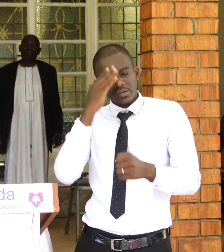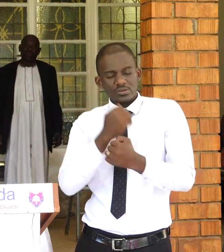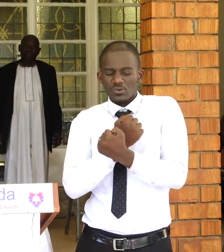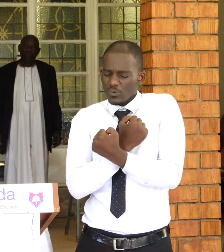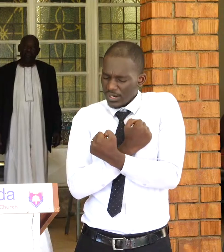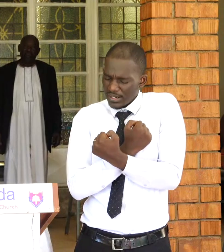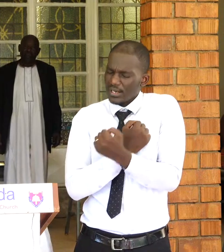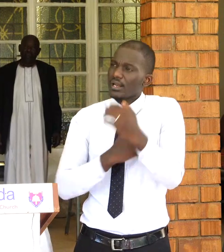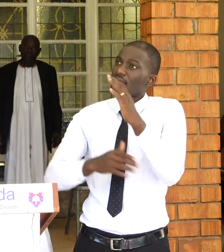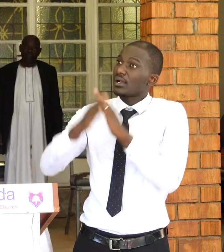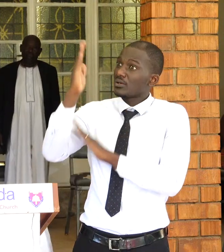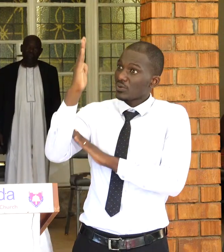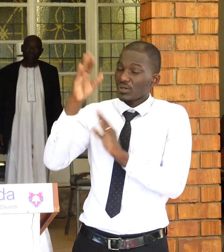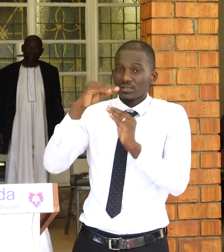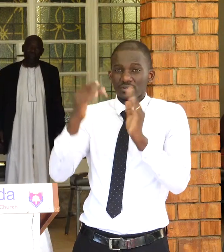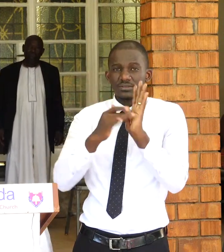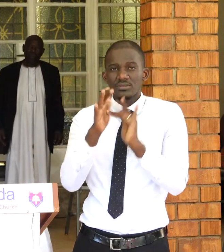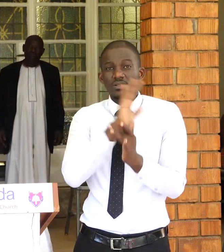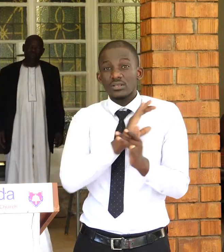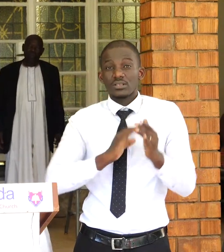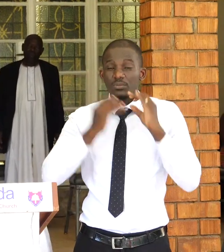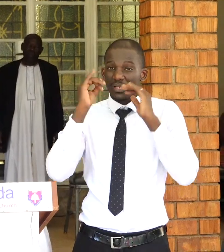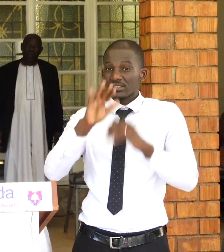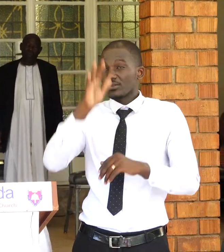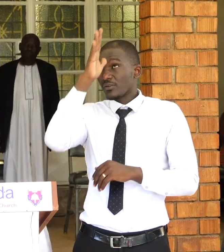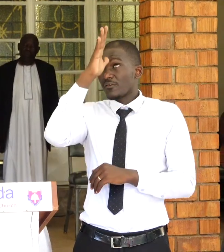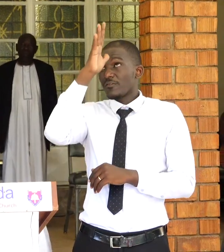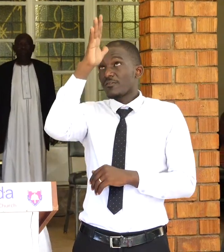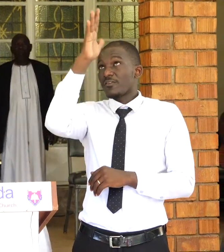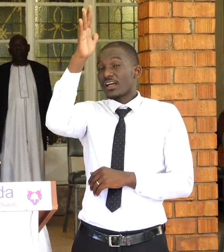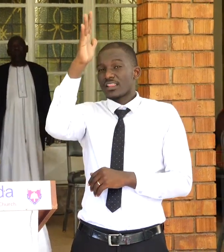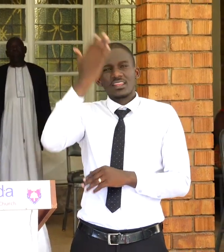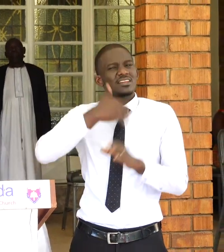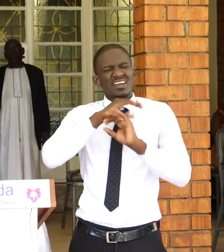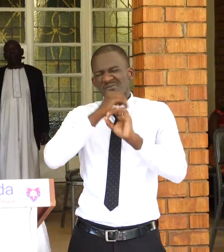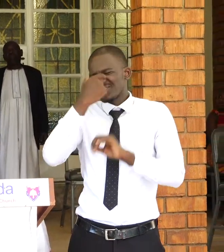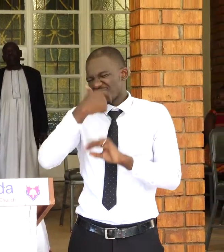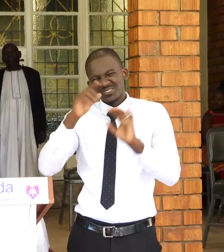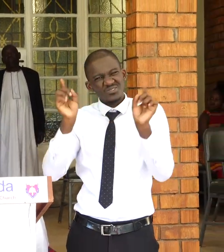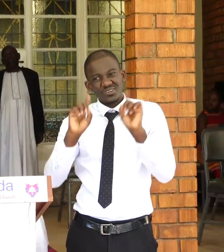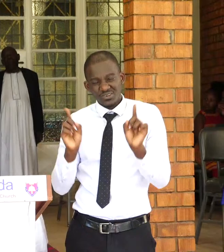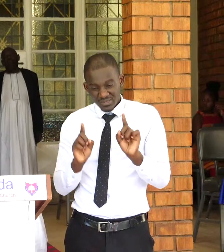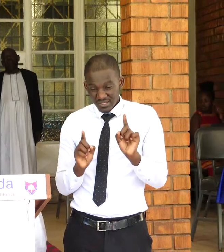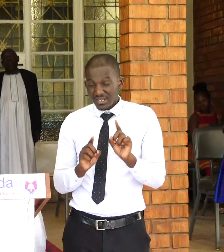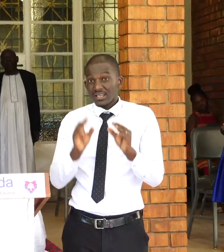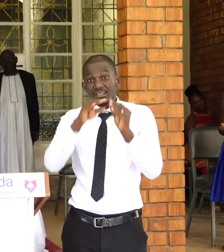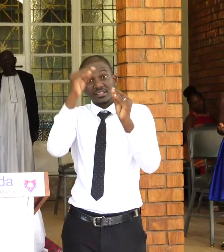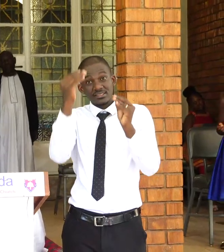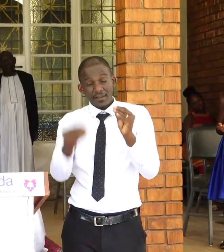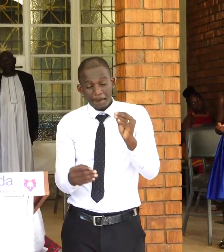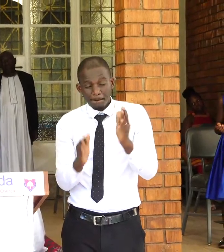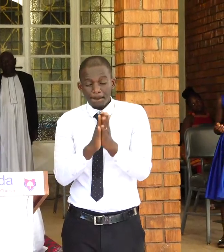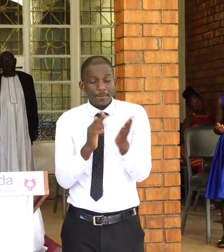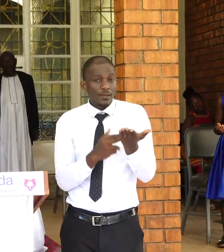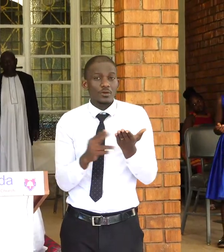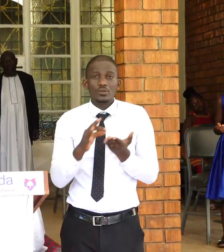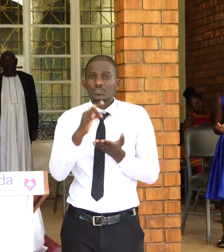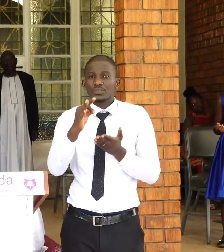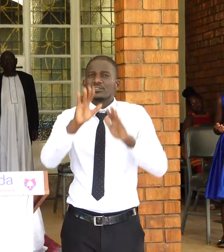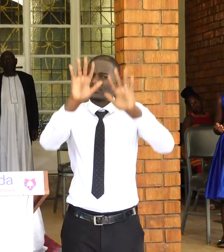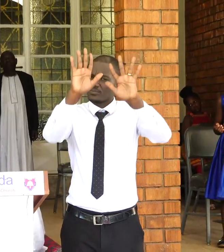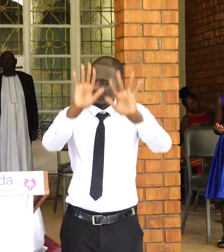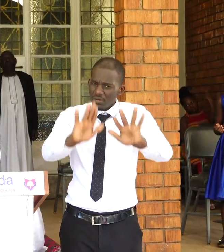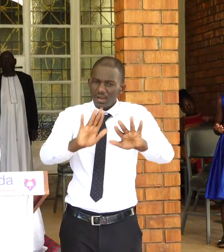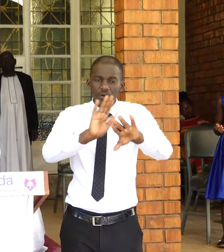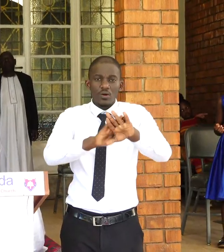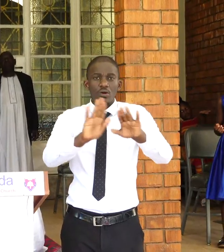Yesu Kristo. Saba mukisa gwa Katonda Kitaffe ogutalina buyinike, n'omwana n'omwoyo omutukuvu gubeere ku